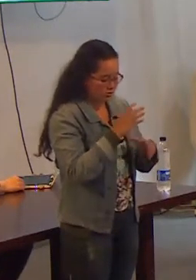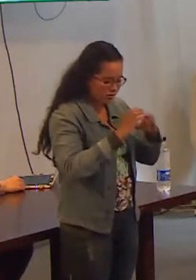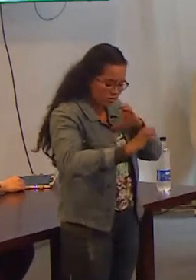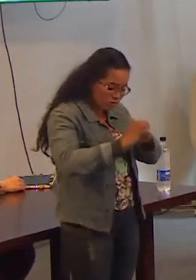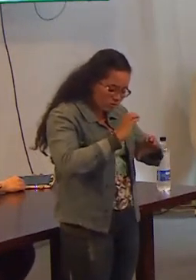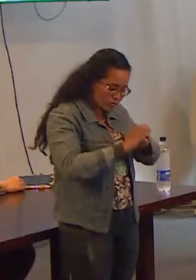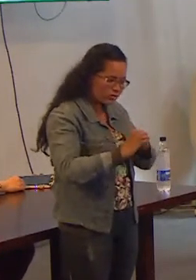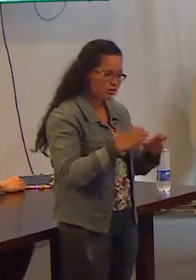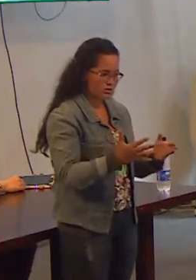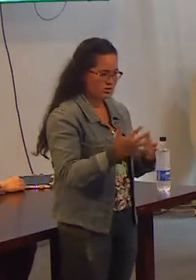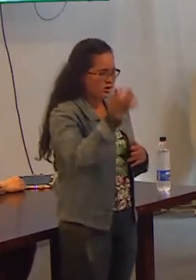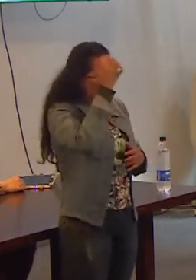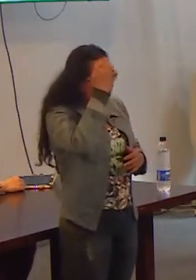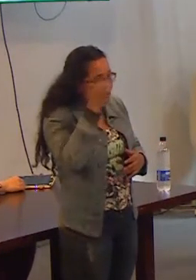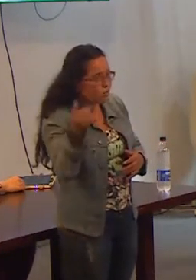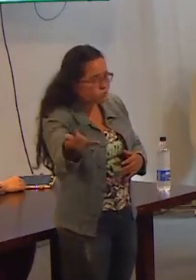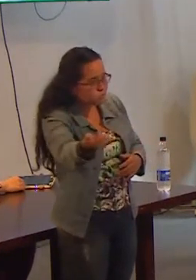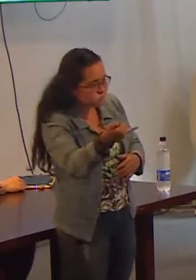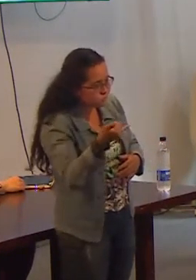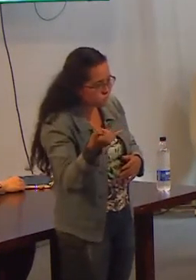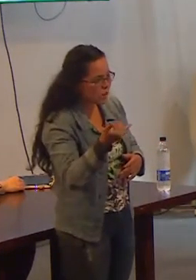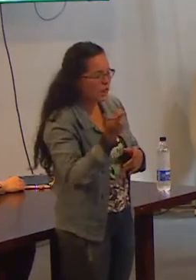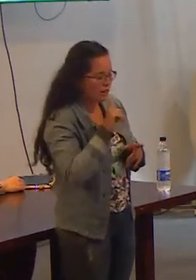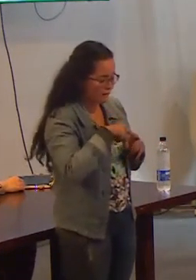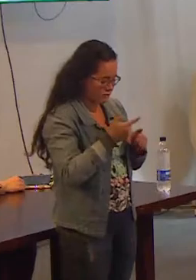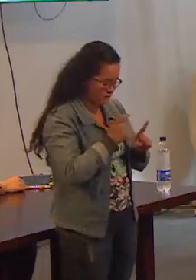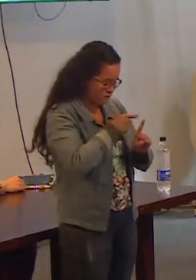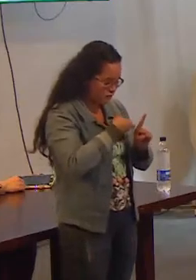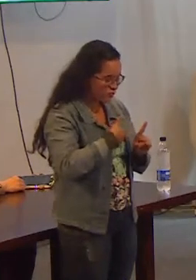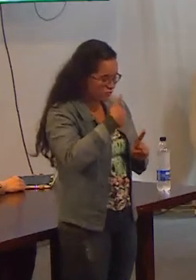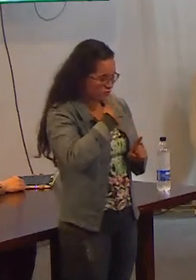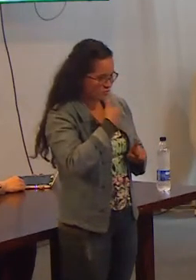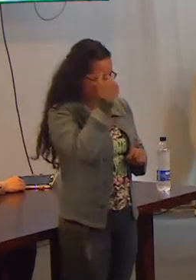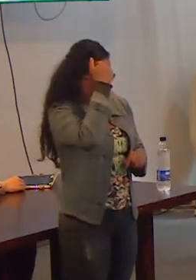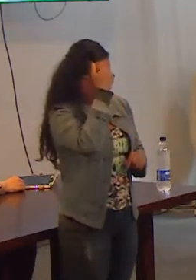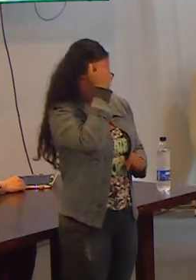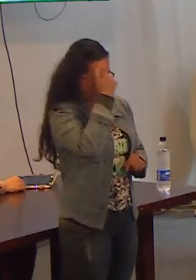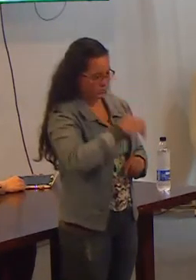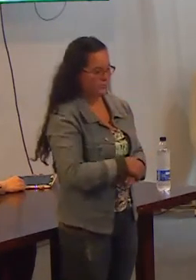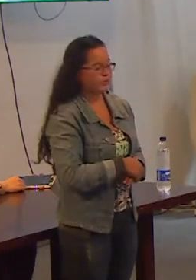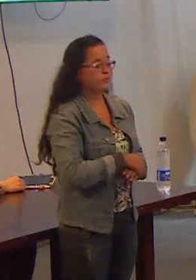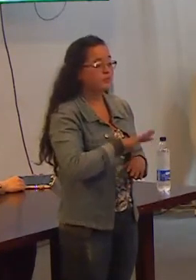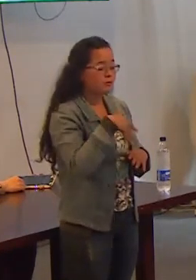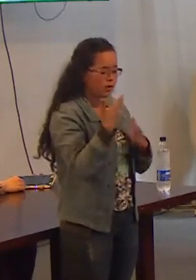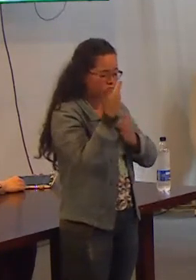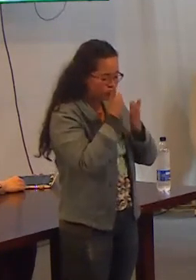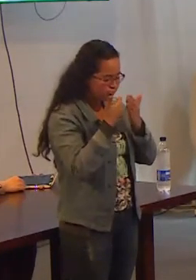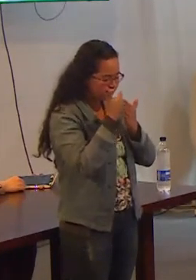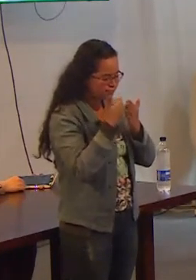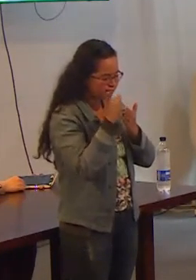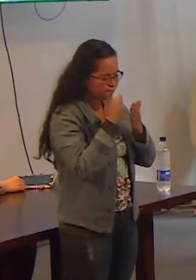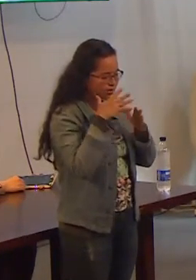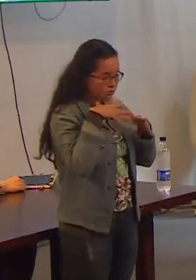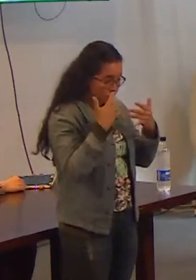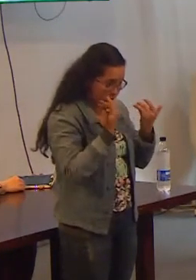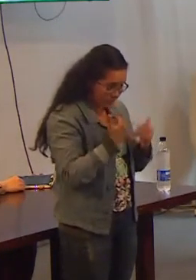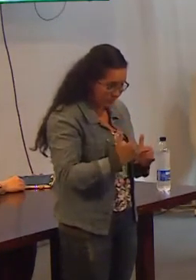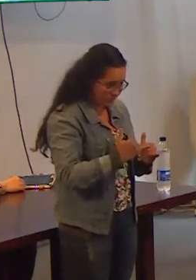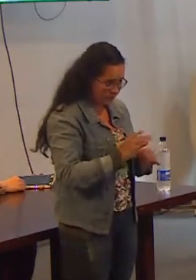desde los profesionales que intervienen y desde nuestro rol como educadores. Luego con ese análisis de experiencias pasamos a